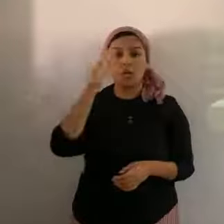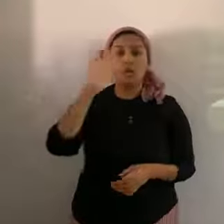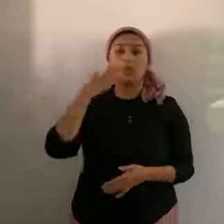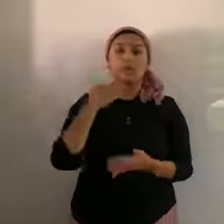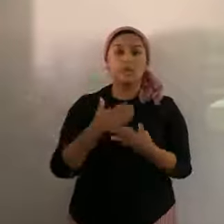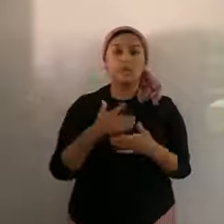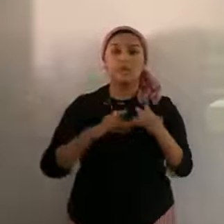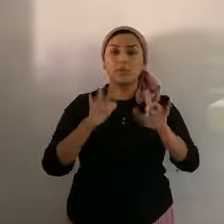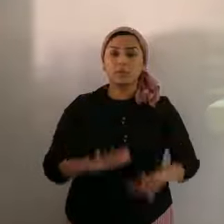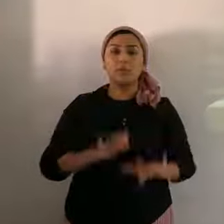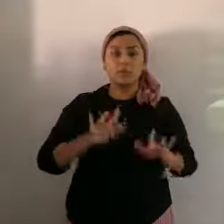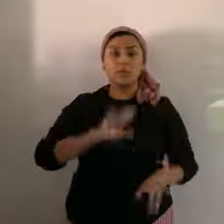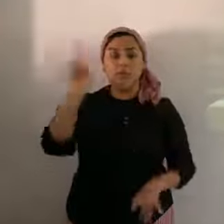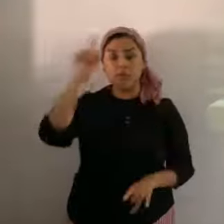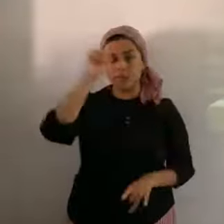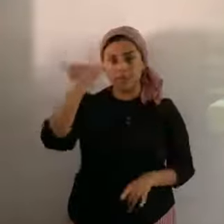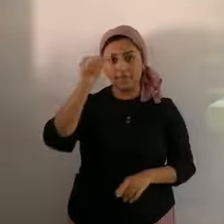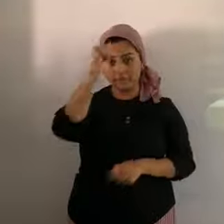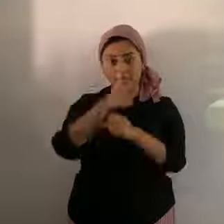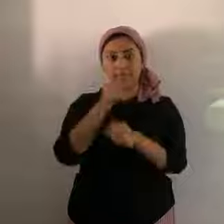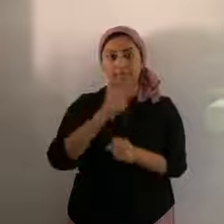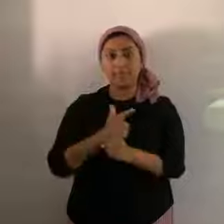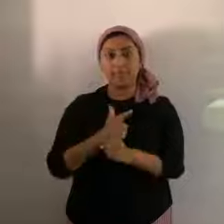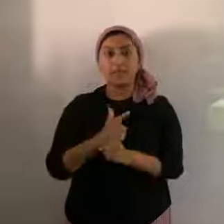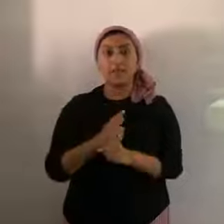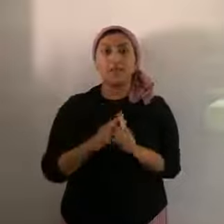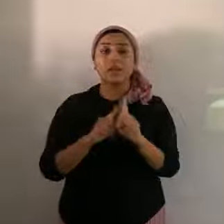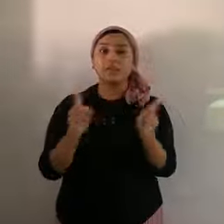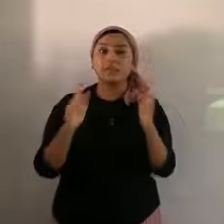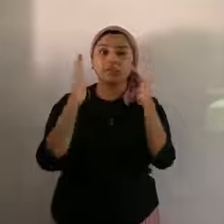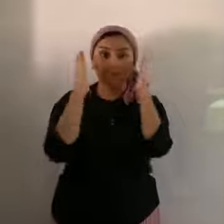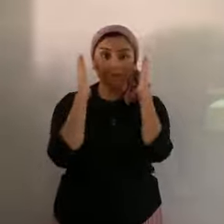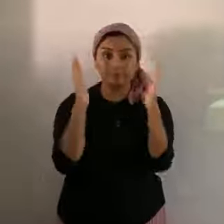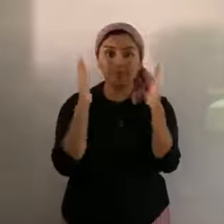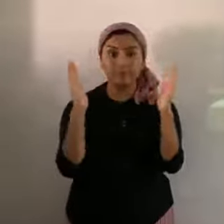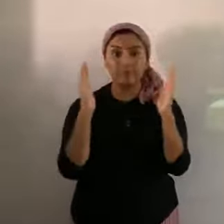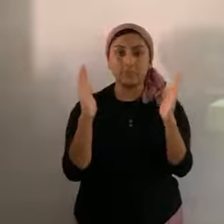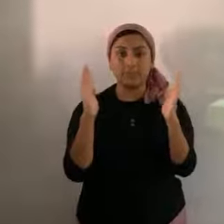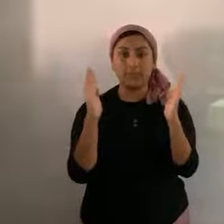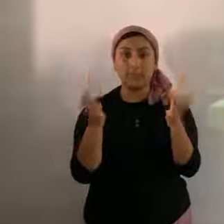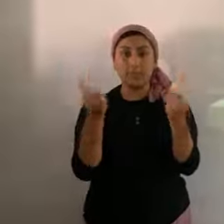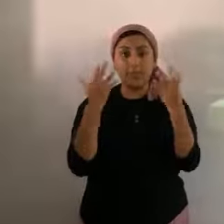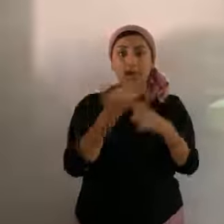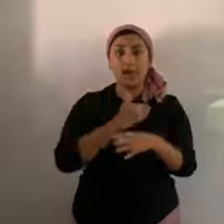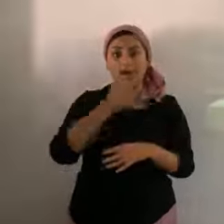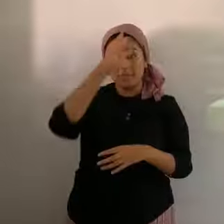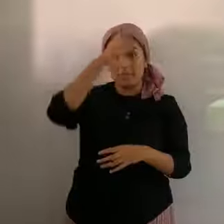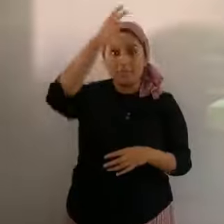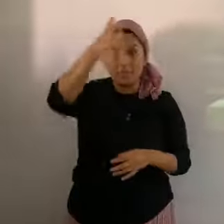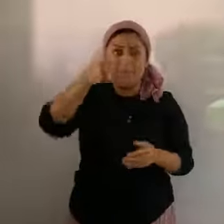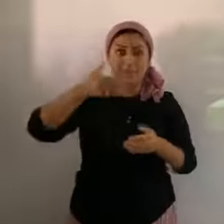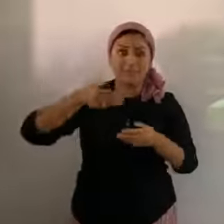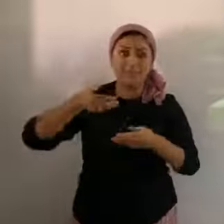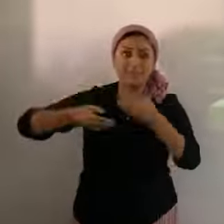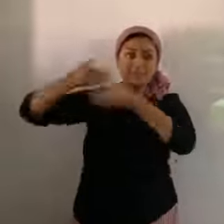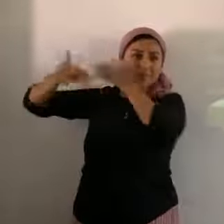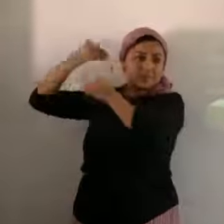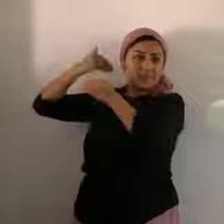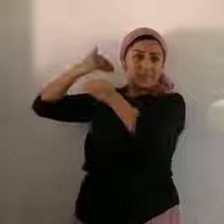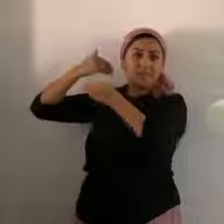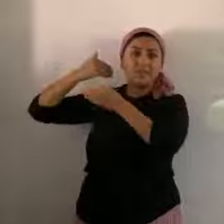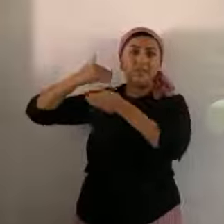su compasión es eterna, amados. Pero date cuenta cuántos de nuestros antepasados tuvieron